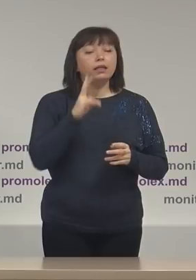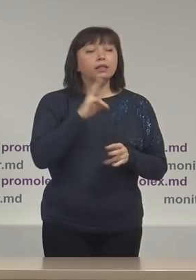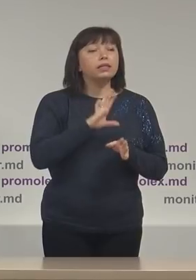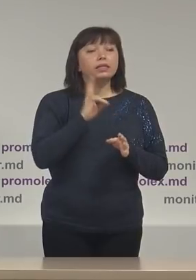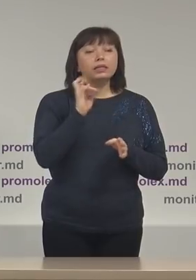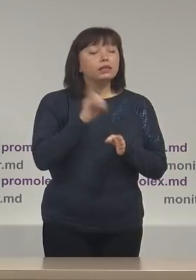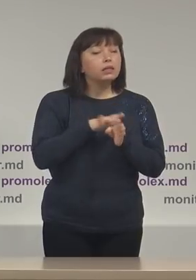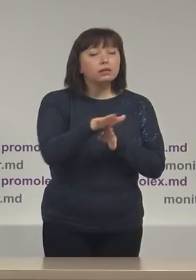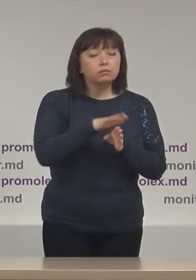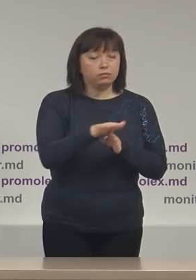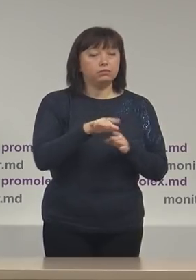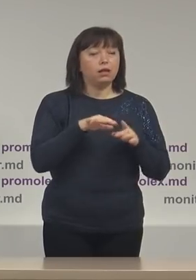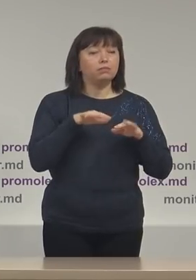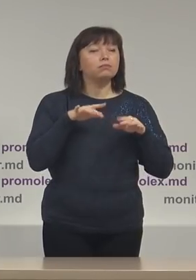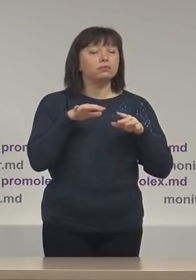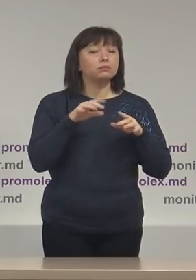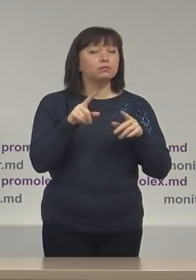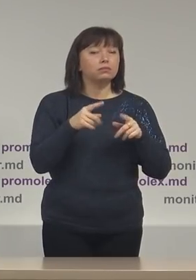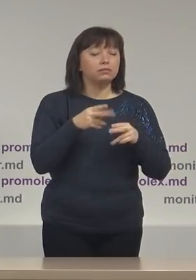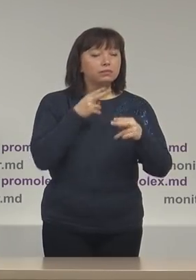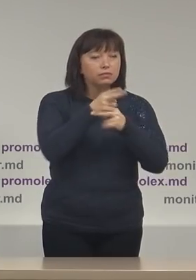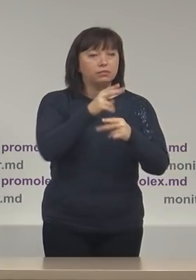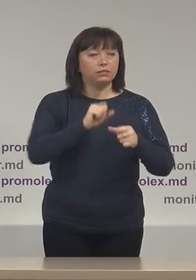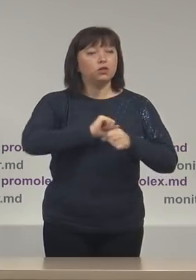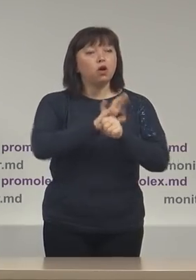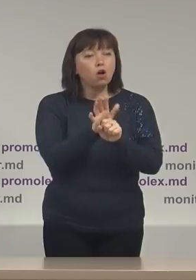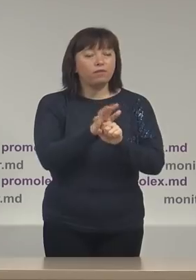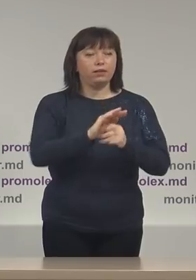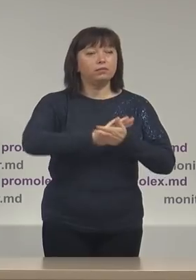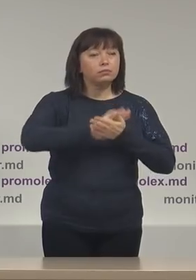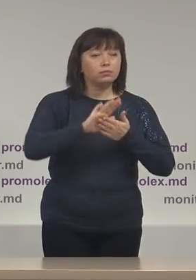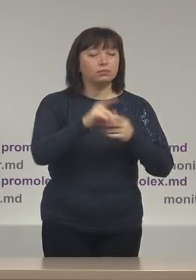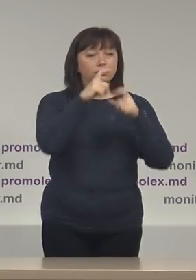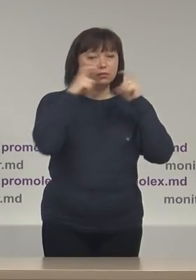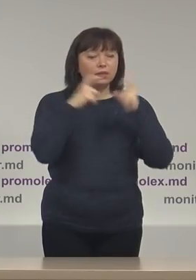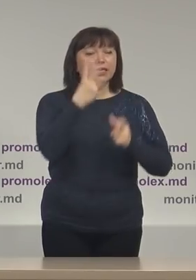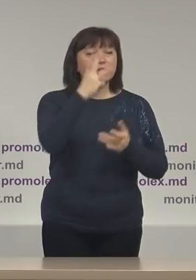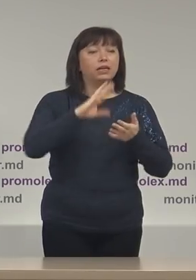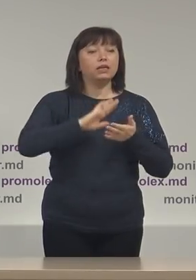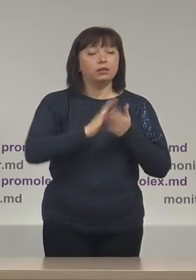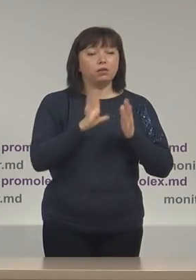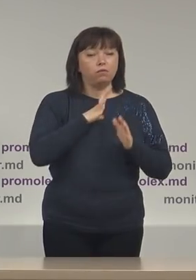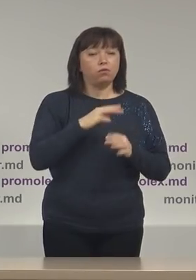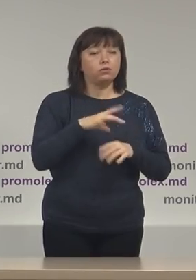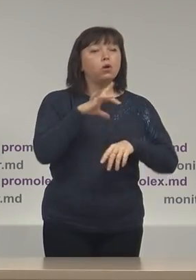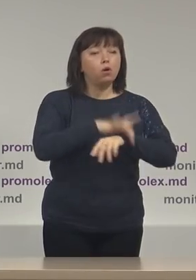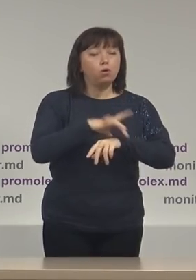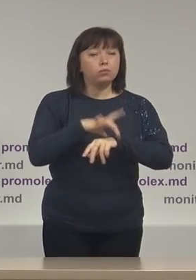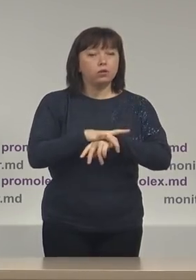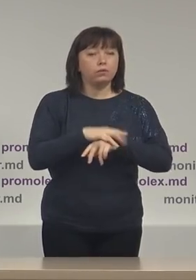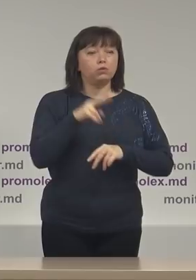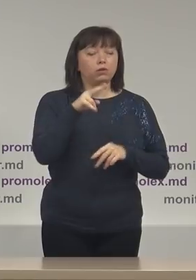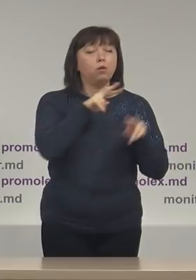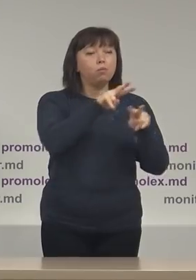nerespectare a măsurilor de protecție și prevenire COVID-19, 3 situații atestate de observatorii